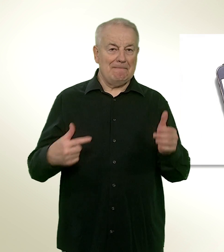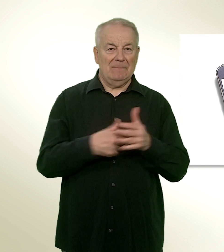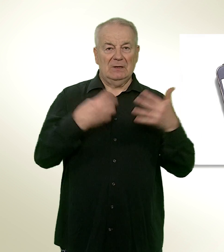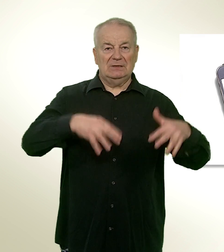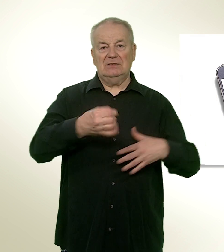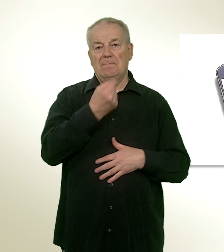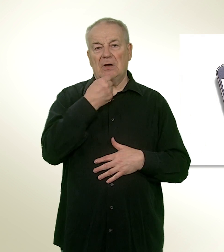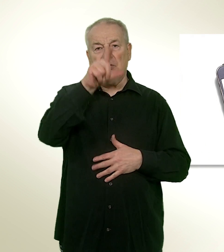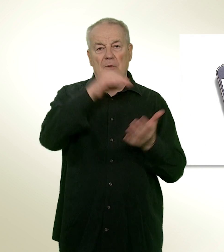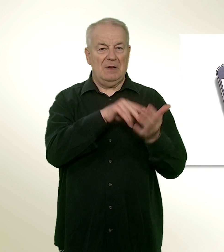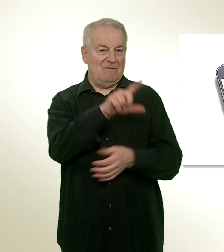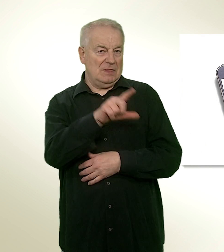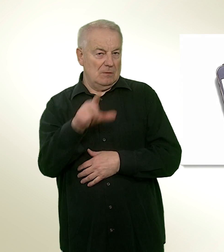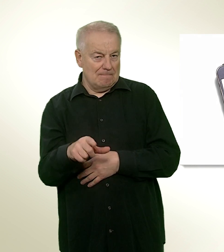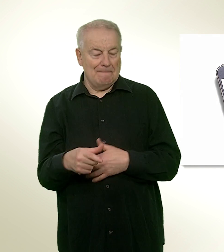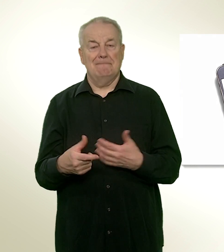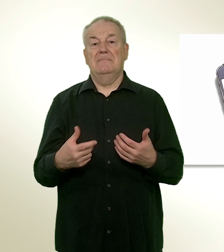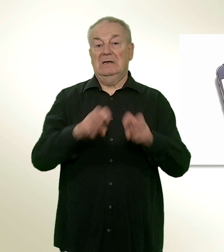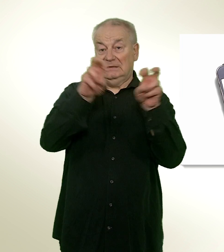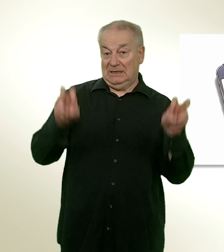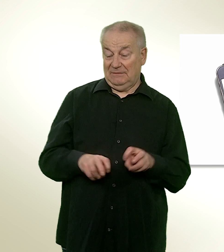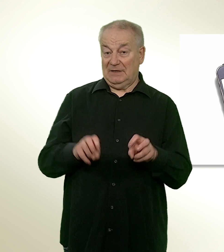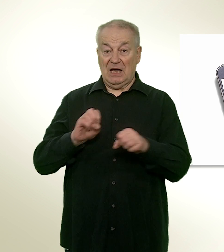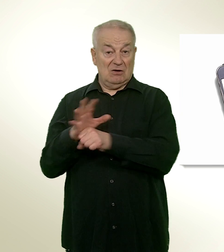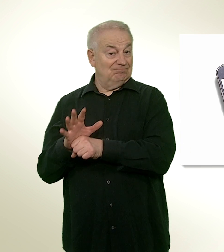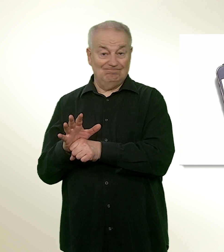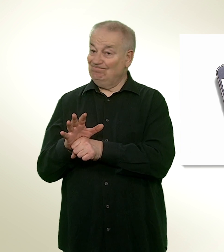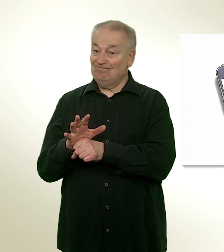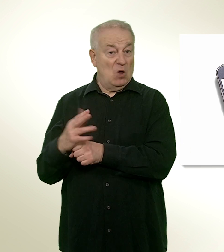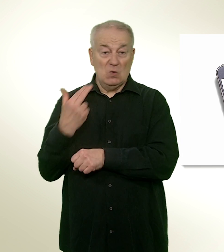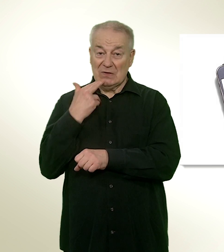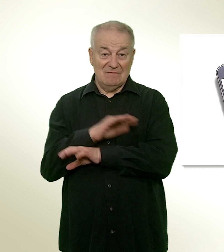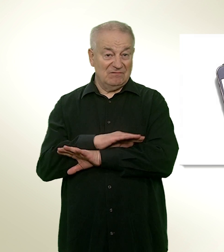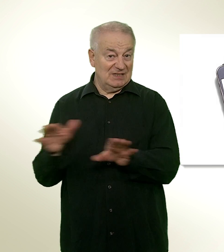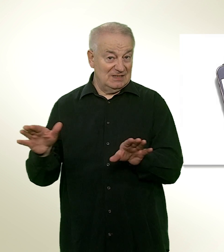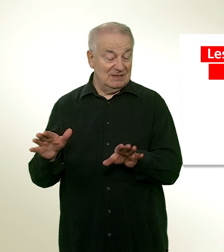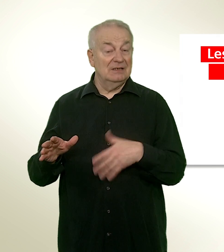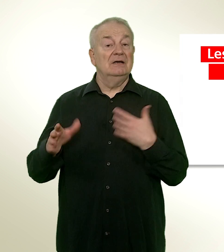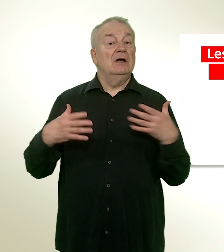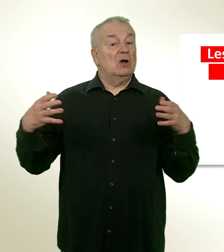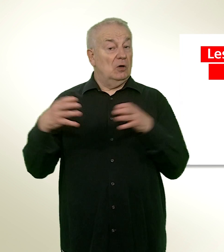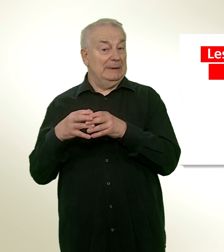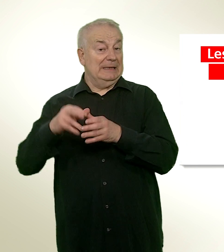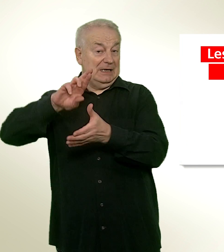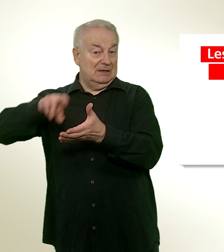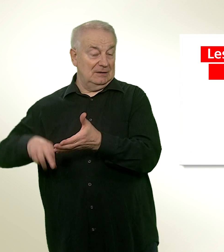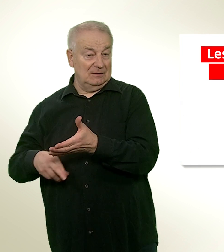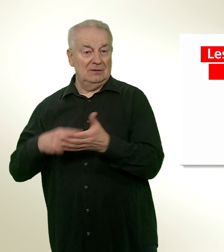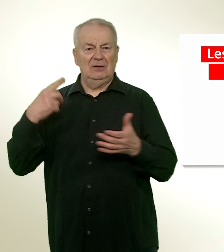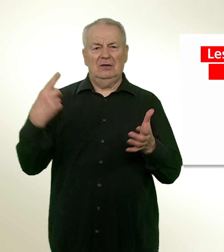mars 2022. Le certificat Covid ne pourra plus être utilisé. Pour le comité référendaire, la révision durcit la loi de